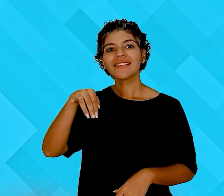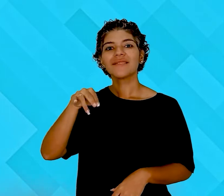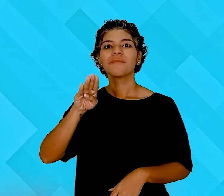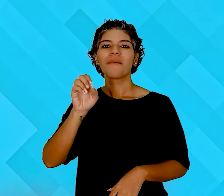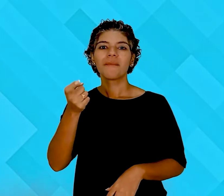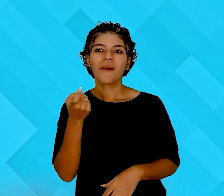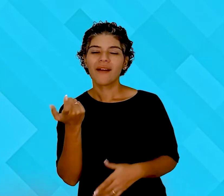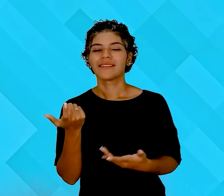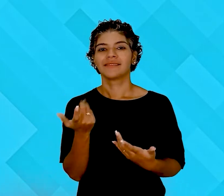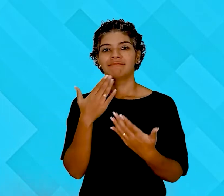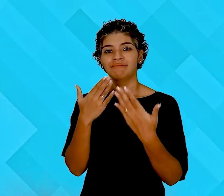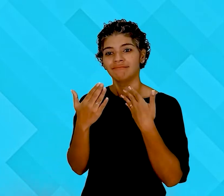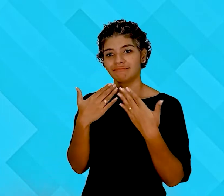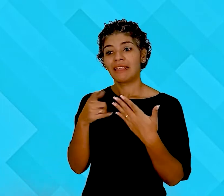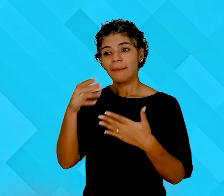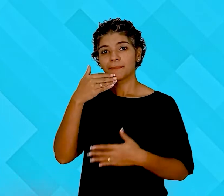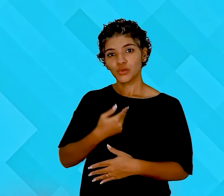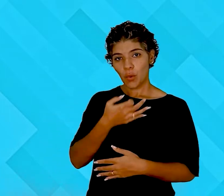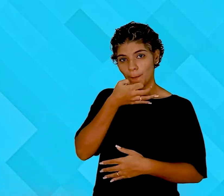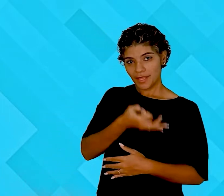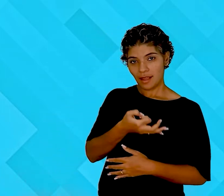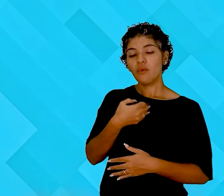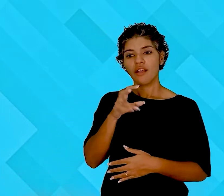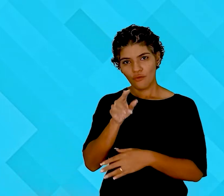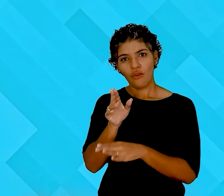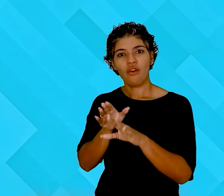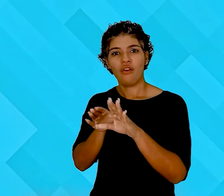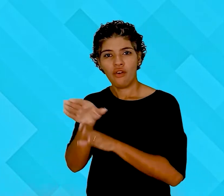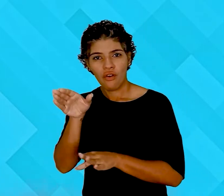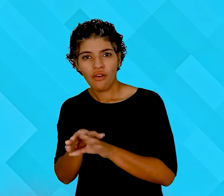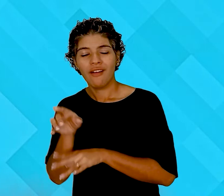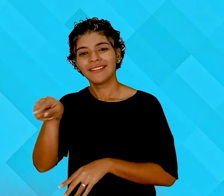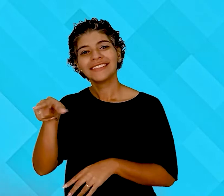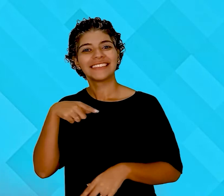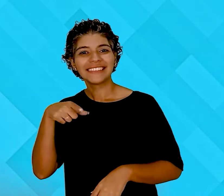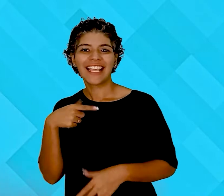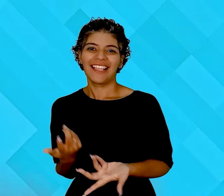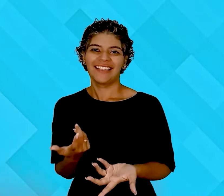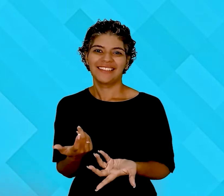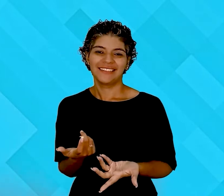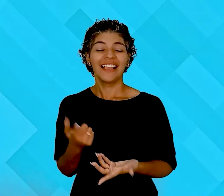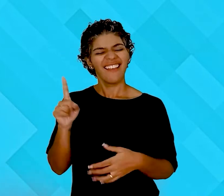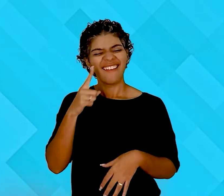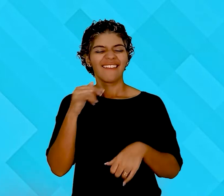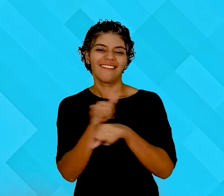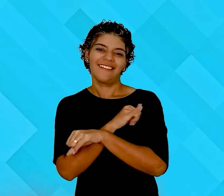da vida, né? E também dentro do digital, para que o outro se sinta existente, né? Se sinta humanizado, se